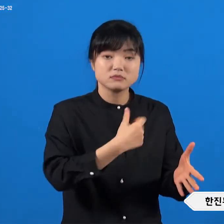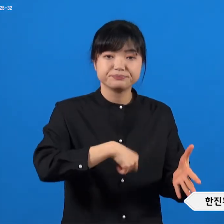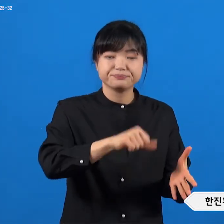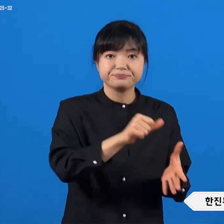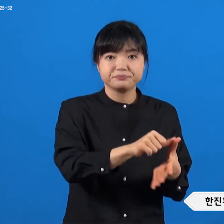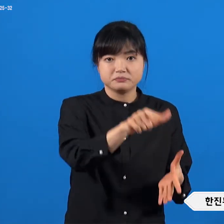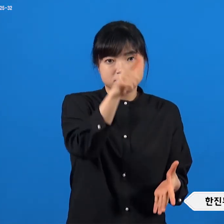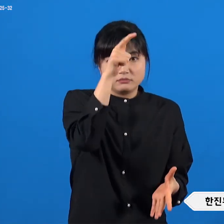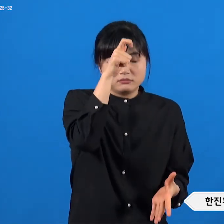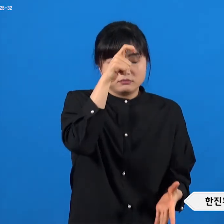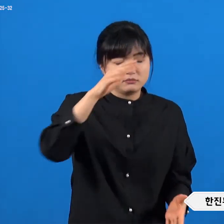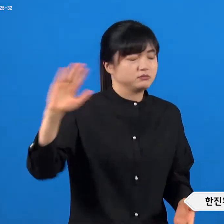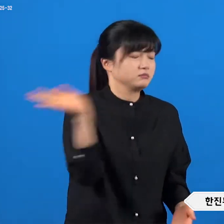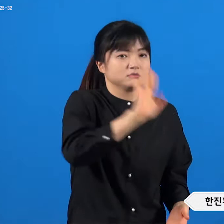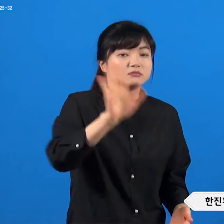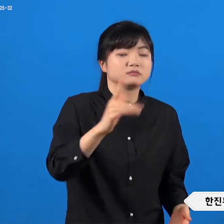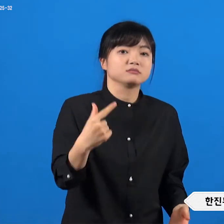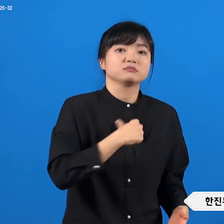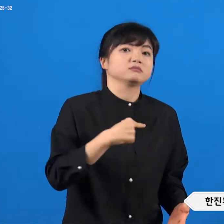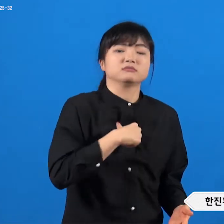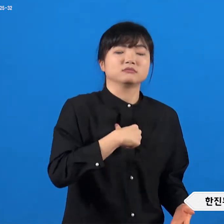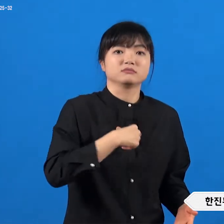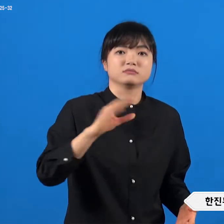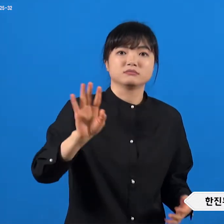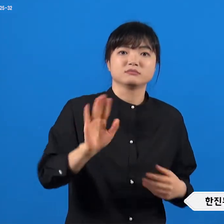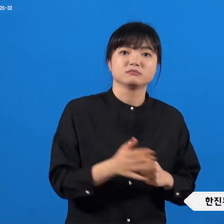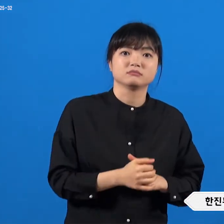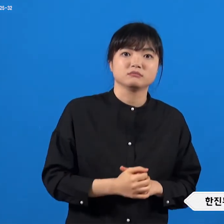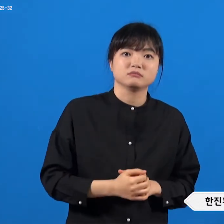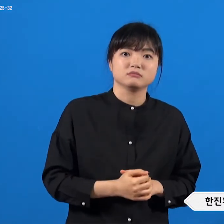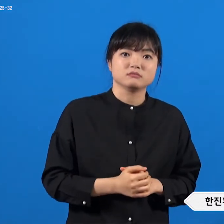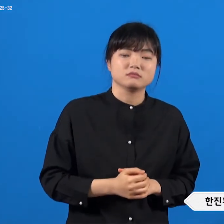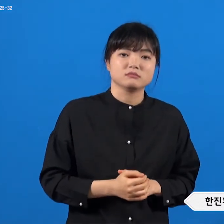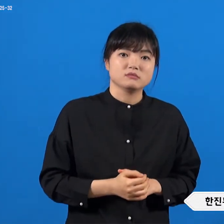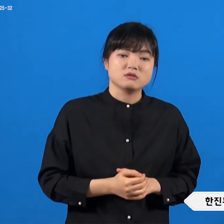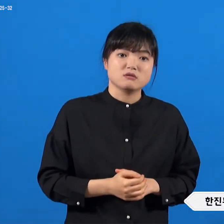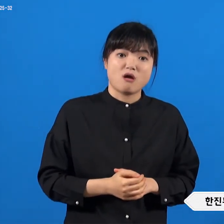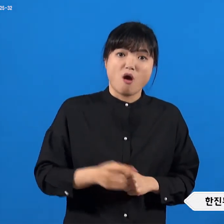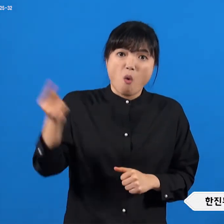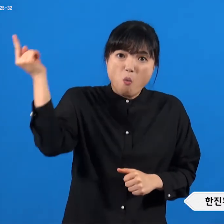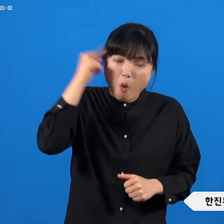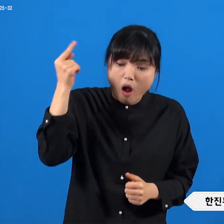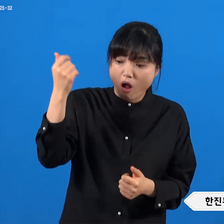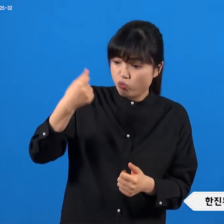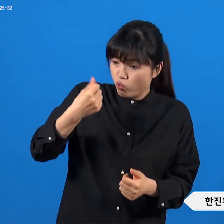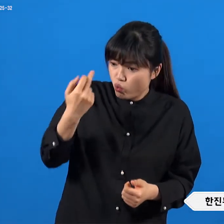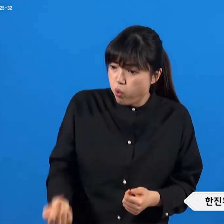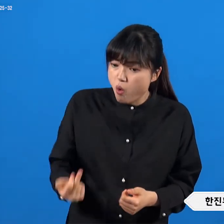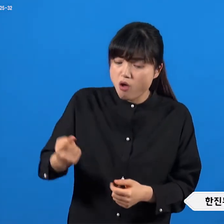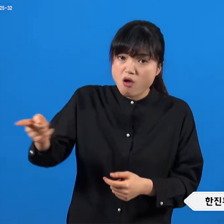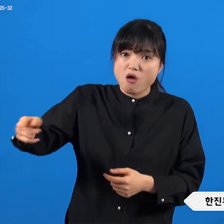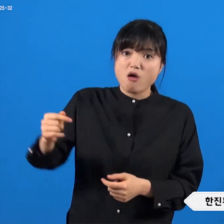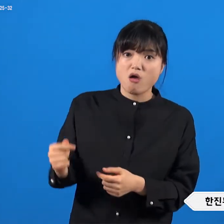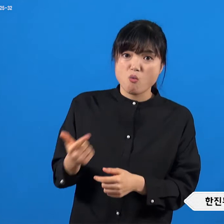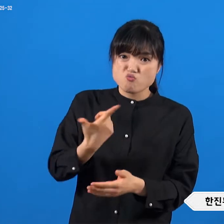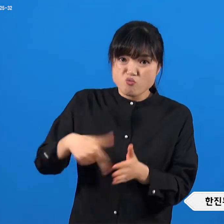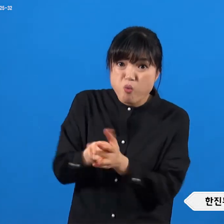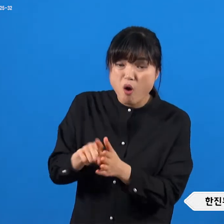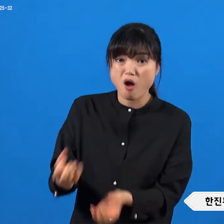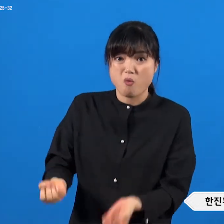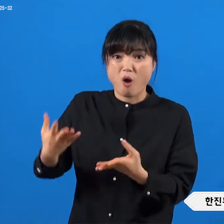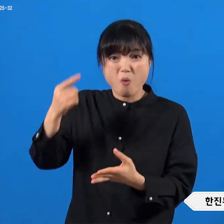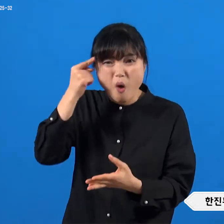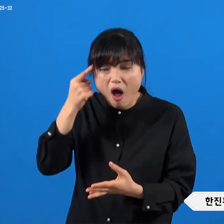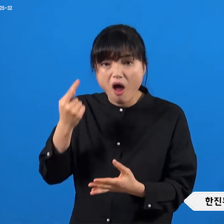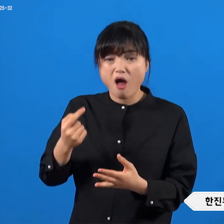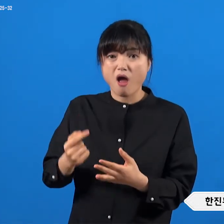그러시는데도 이 형은 분을 품지를 못하고 지 마음대로 방탕하게 살다가 거짓골이 돼서